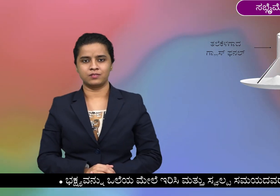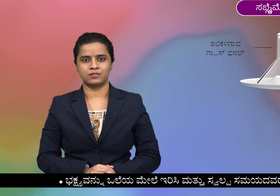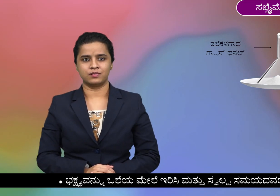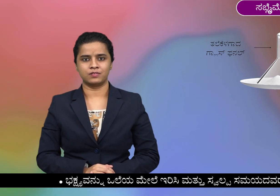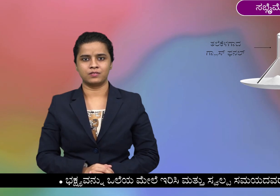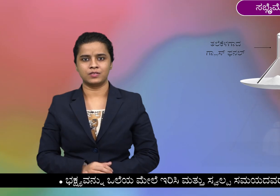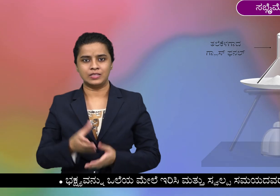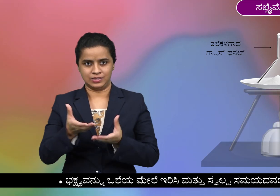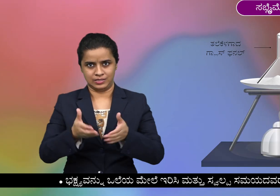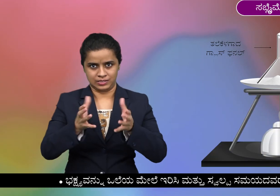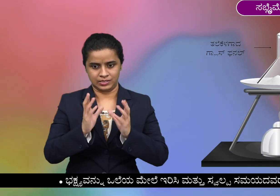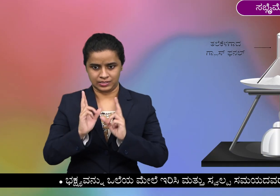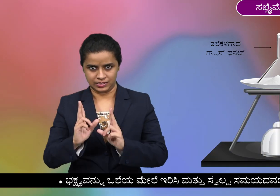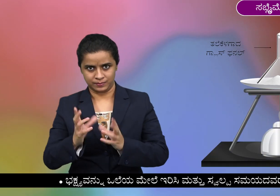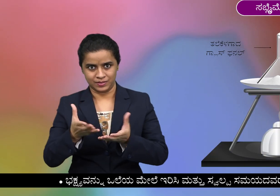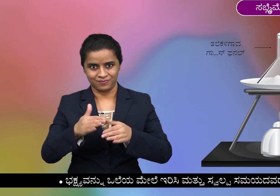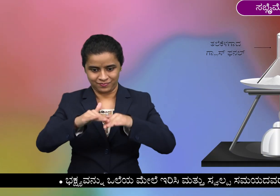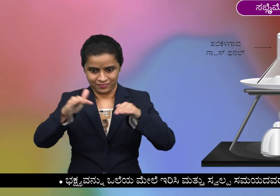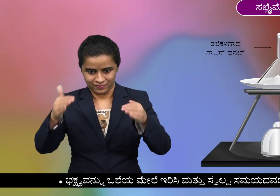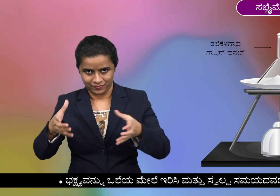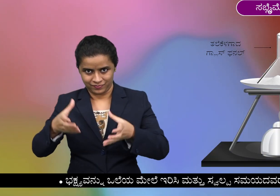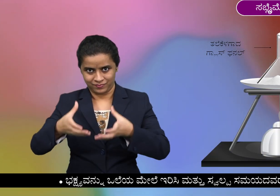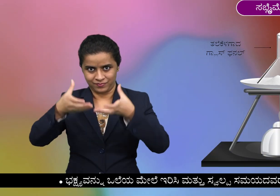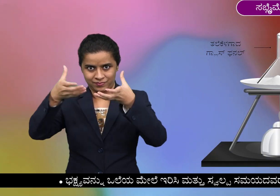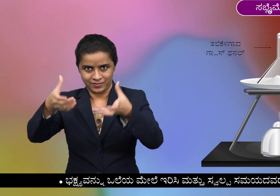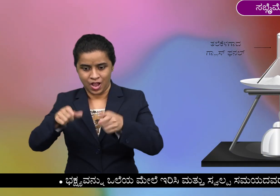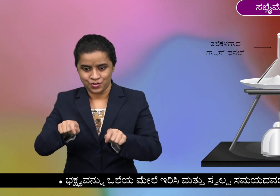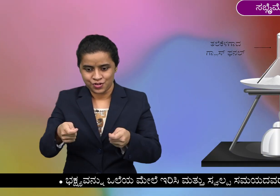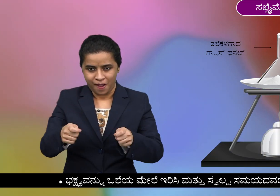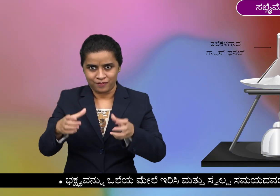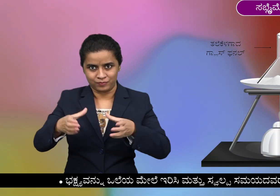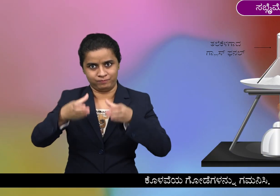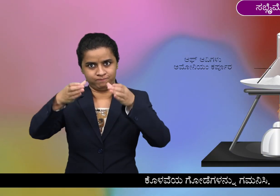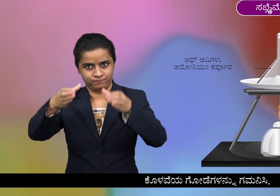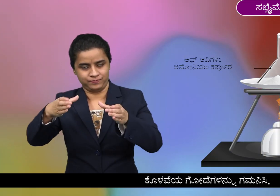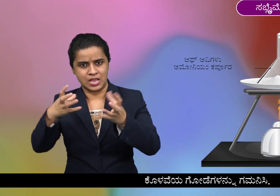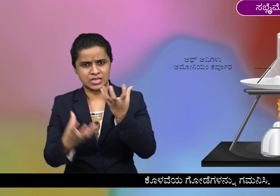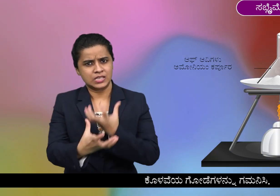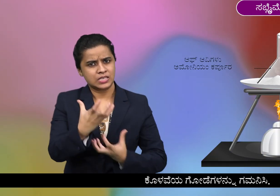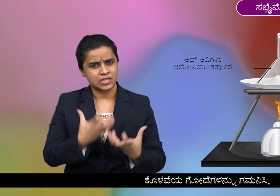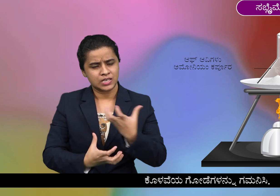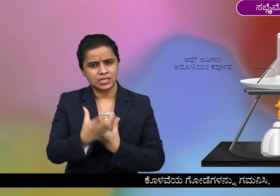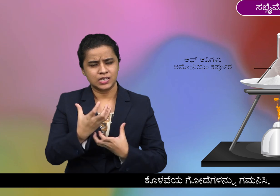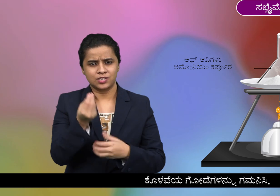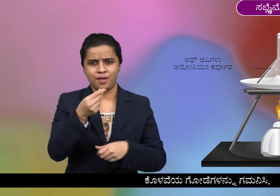ಭಕ್ಷ್ಯವನ್ನು ಒಲೆಯ ಮೇಲೆ ಇರಿಸಿ ಮತ್ತು ಸ್ವಲ್ಪ ಸಮಯದವರೆಗೆ ಬಿಸಿ ಮಾಡಿ ಮತ್ತು ಕೊಳವೆಯ ಗೋಡೆಗಳನ್ನು ಗಮನಿಸಿ.